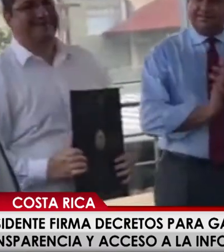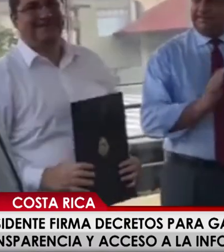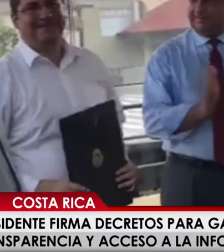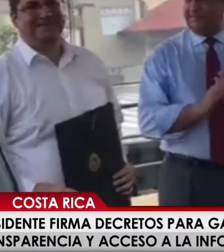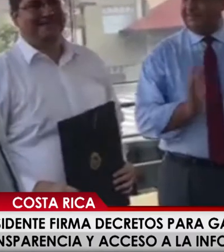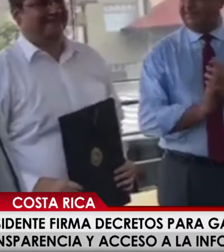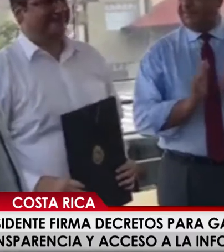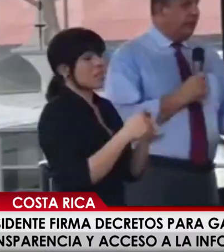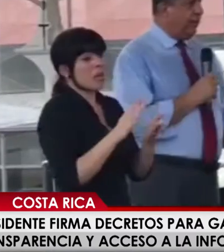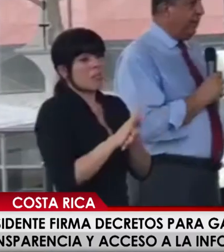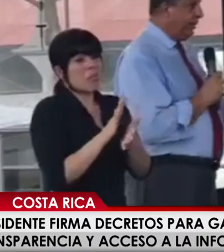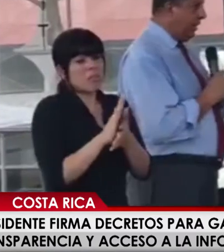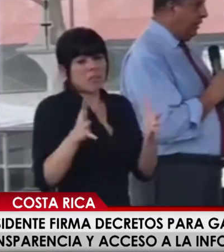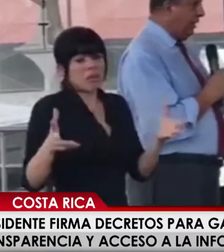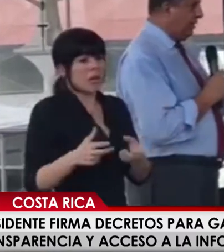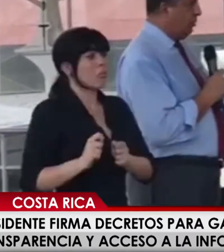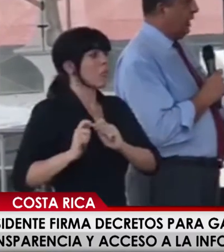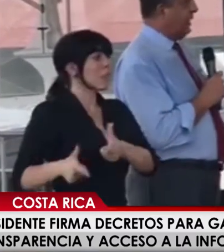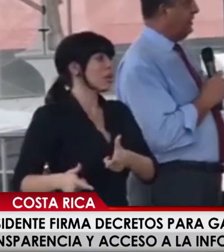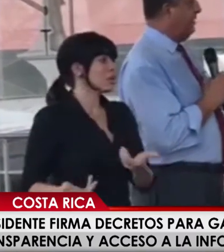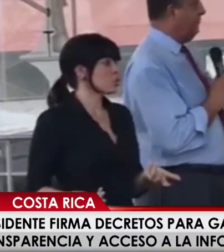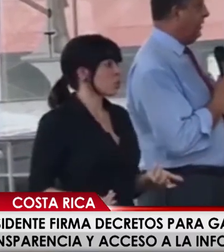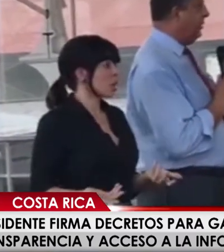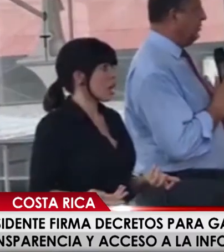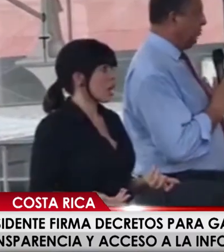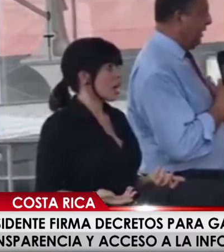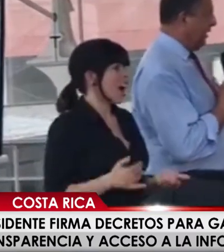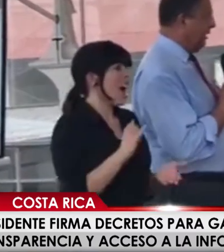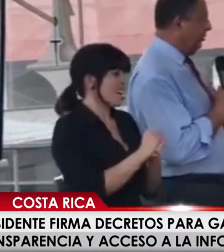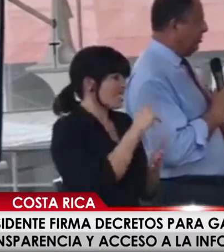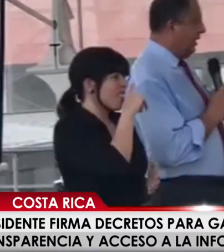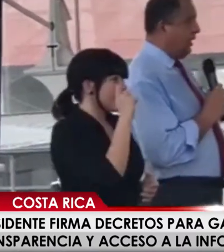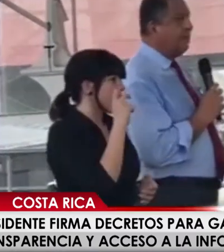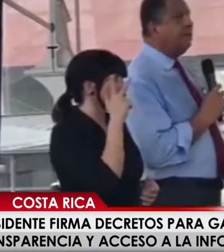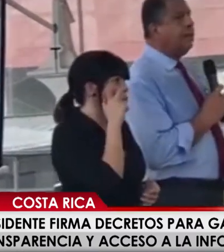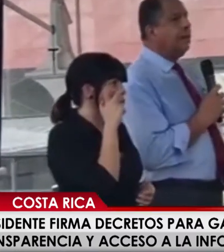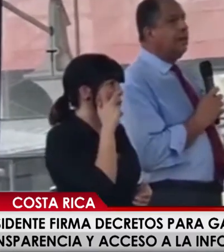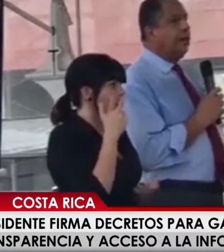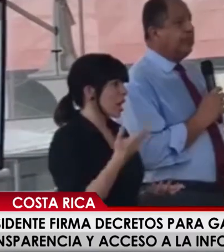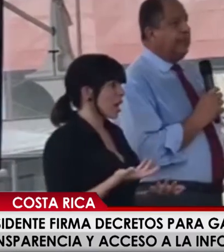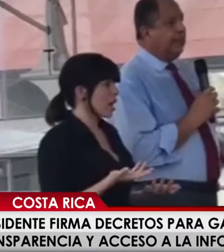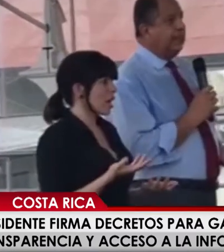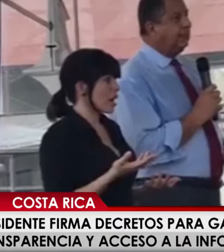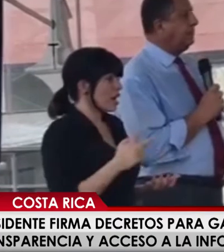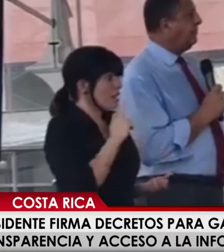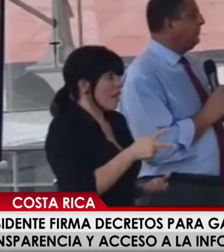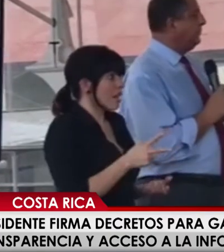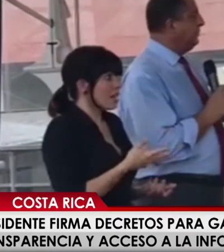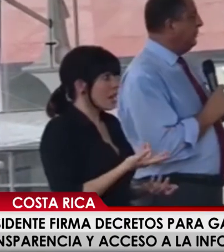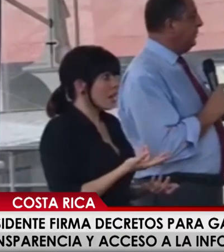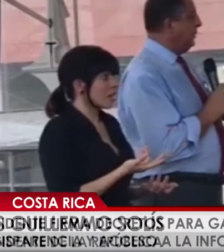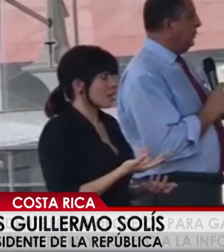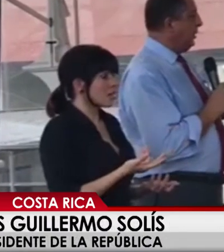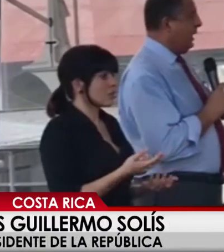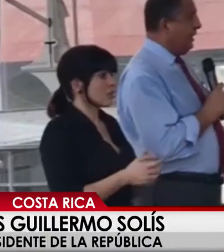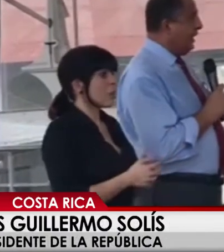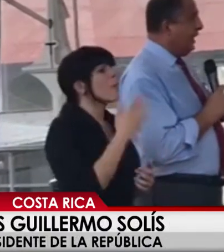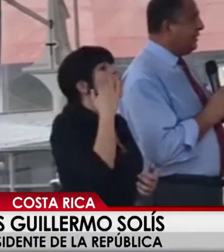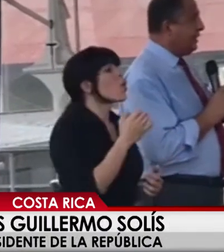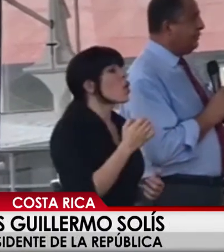podemos todo esto que hemos firmado de tirarlo a la basura así de frío que es como suena es la verdad